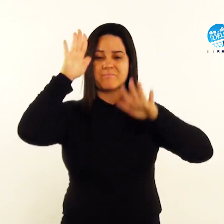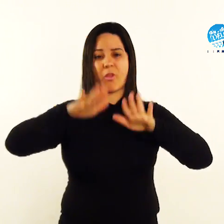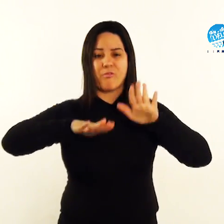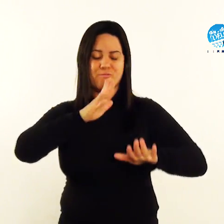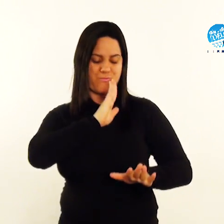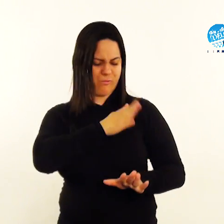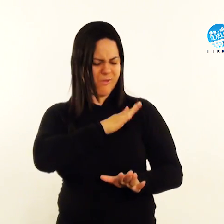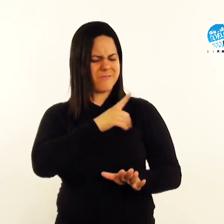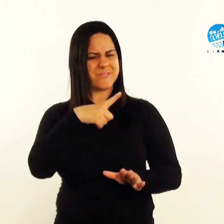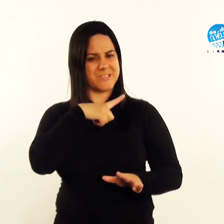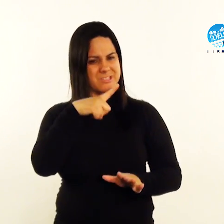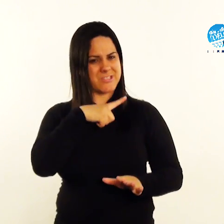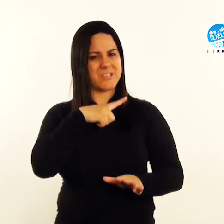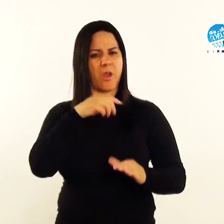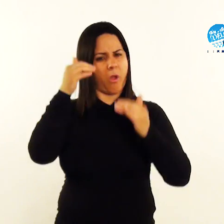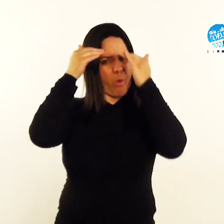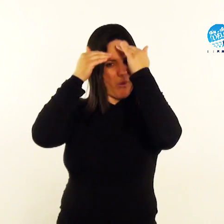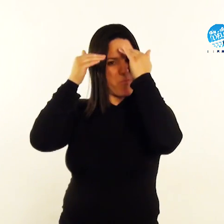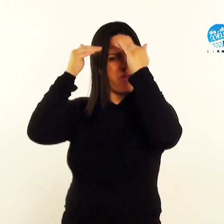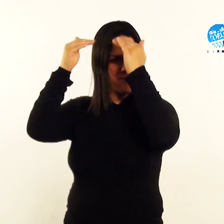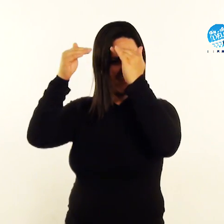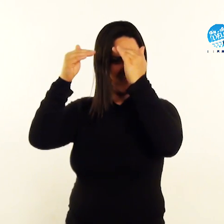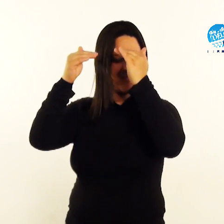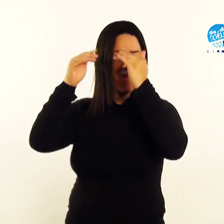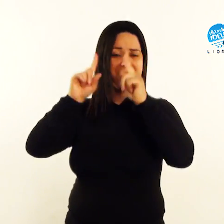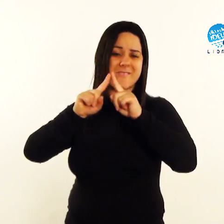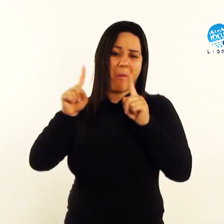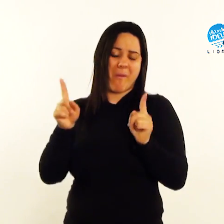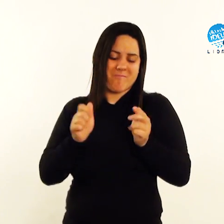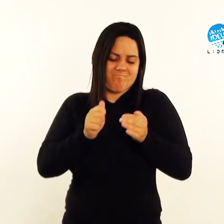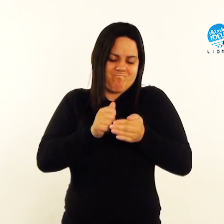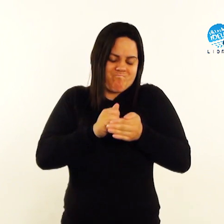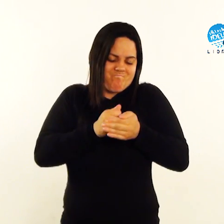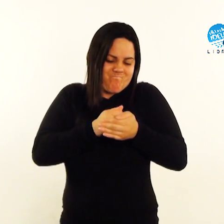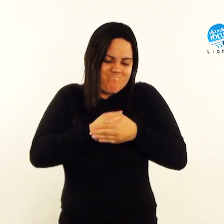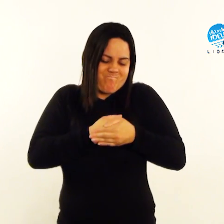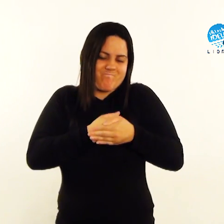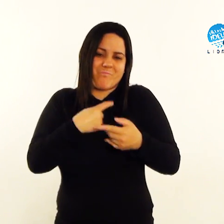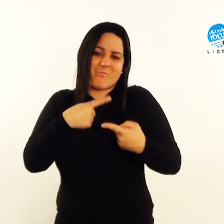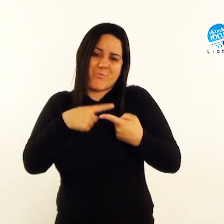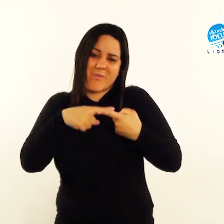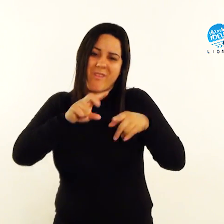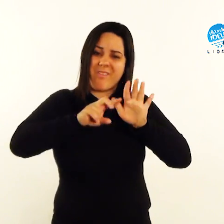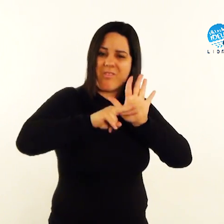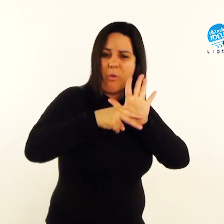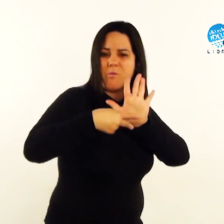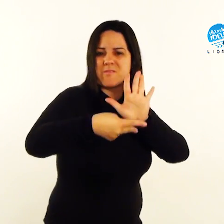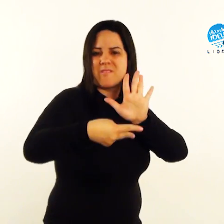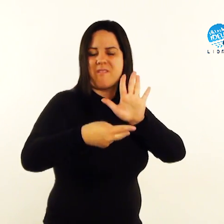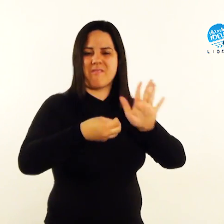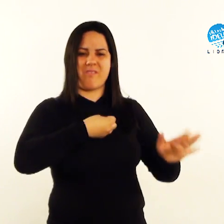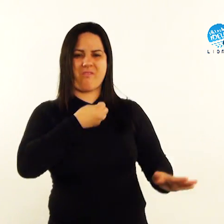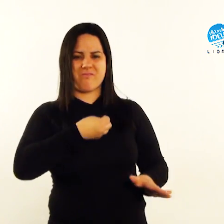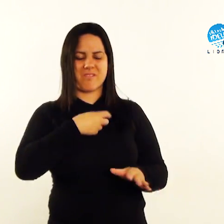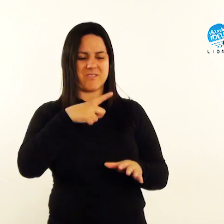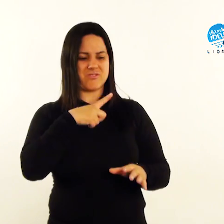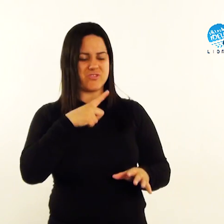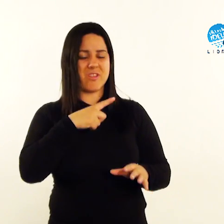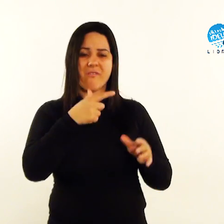dentro do coração dele houvesse um temor de Deus sufocado. A vida tomou os seus rumos, ele tinha os seus alvos, os